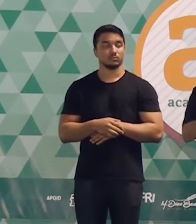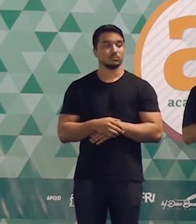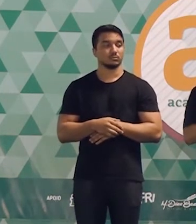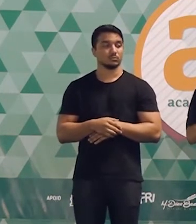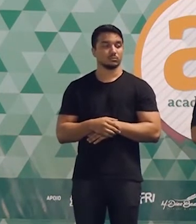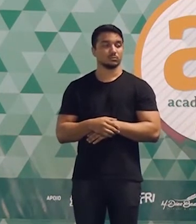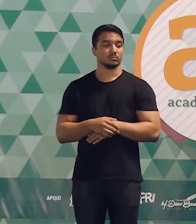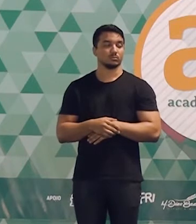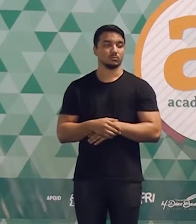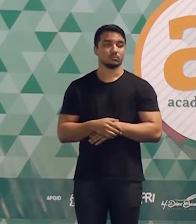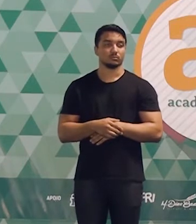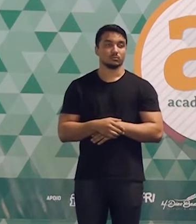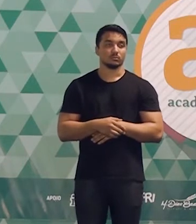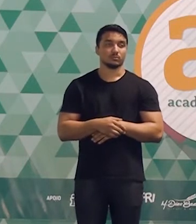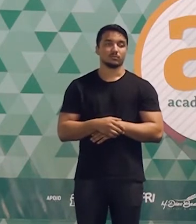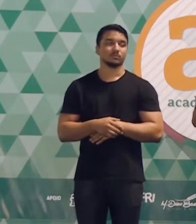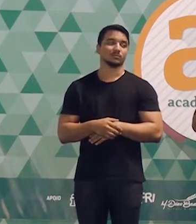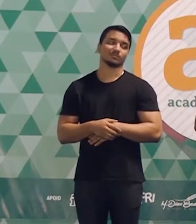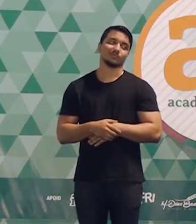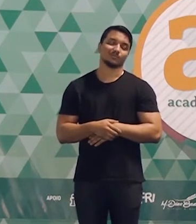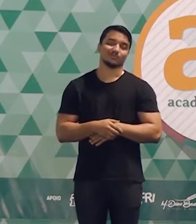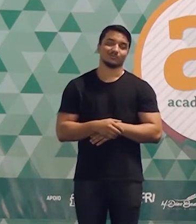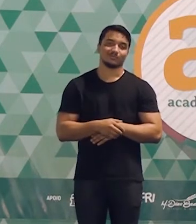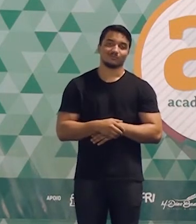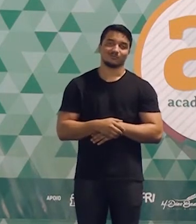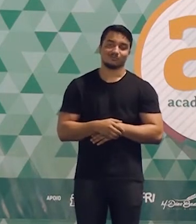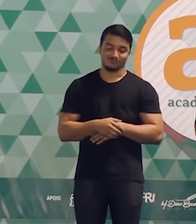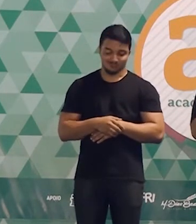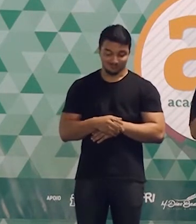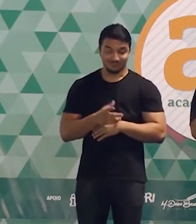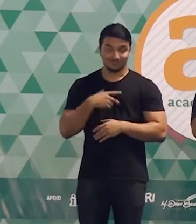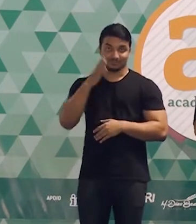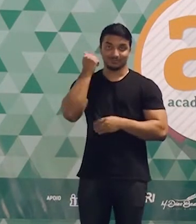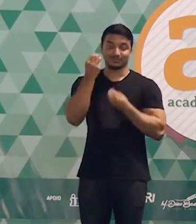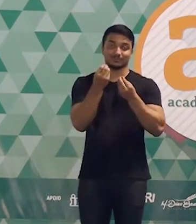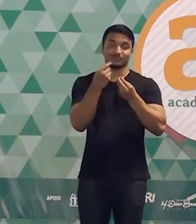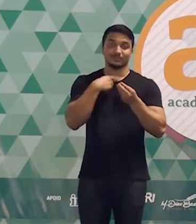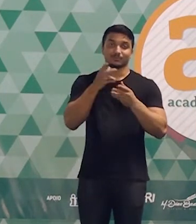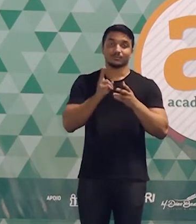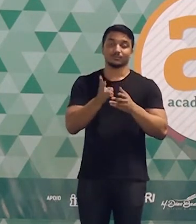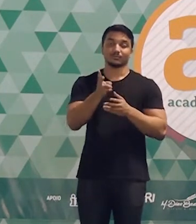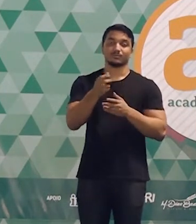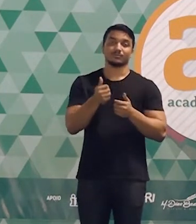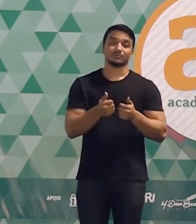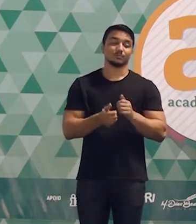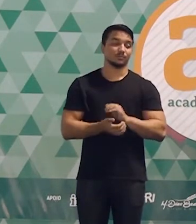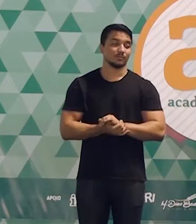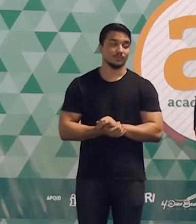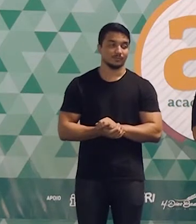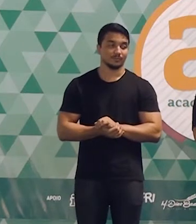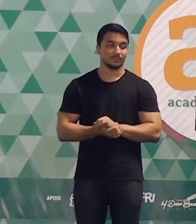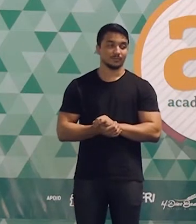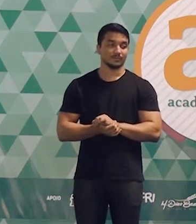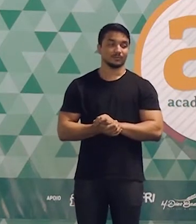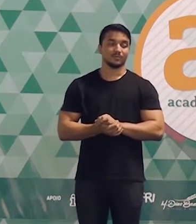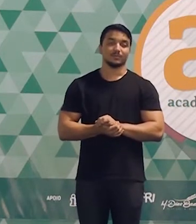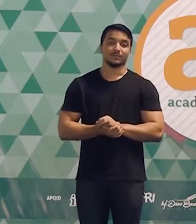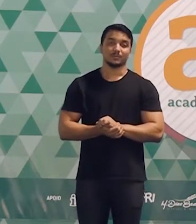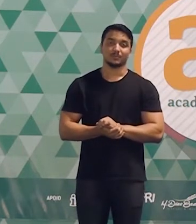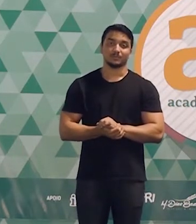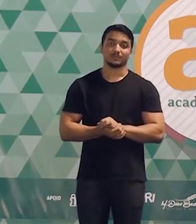Mas logo no começo, porra, sabe o resultado. Mas vamos ver aqui o seguinte. O problema não é o andamento do que está acontecendo lá, meu. O negócio é o